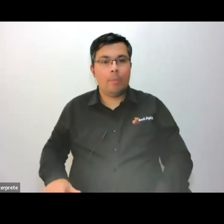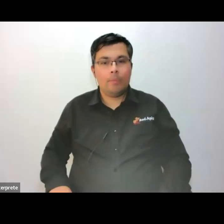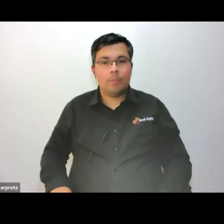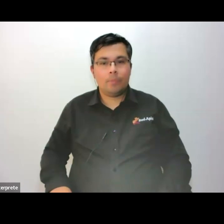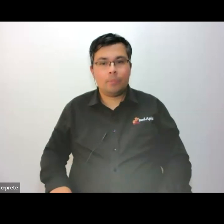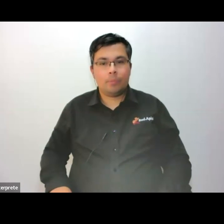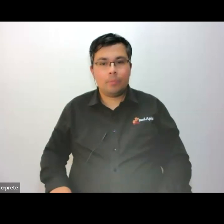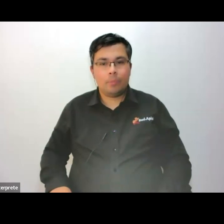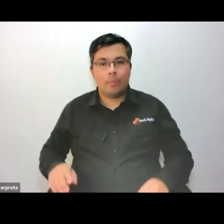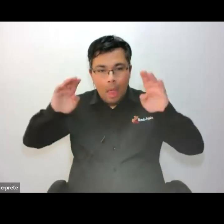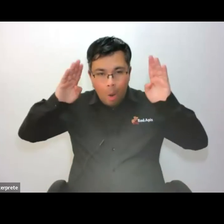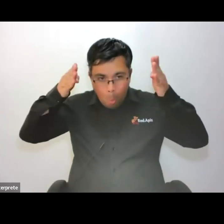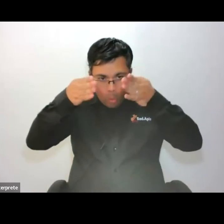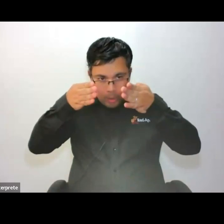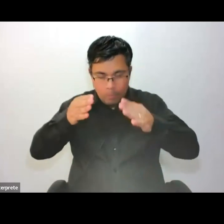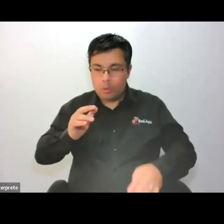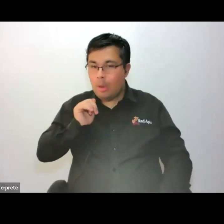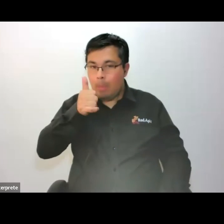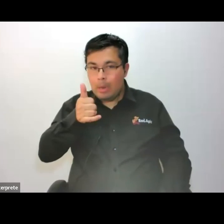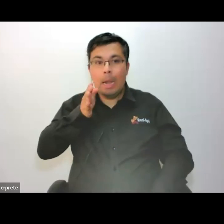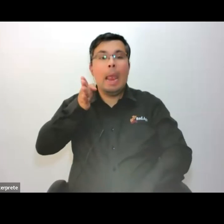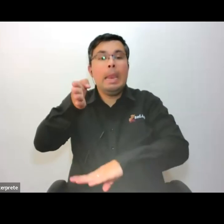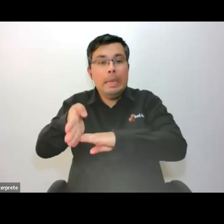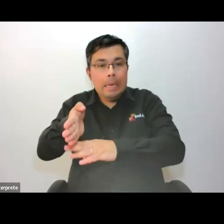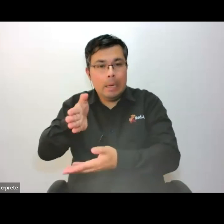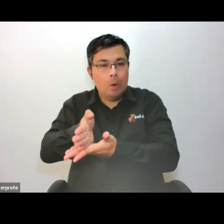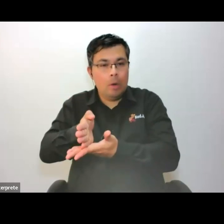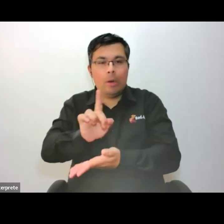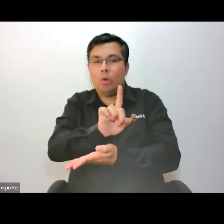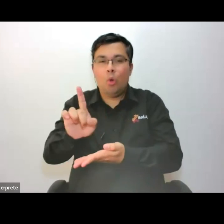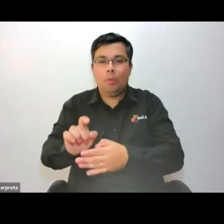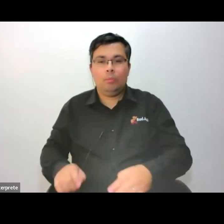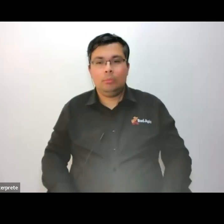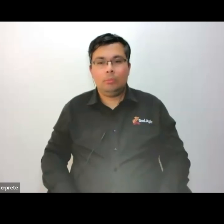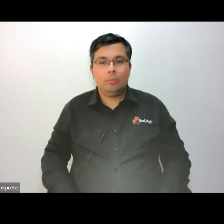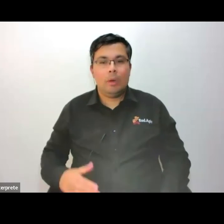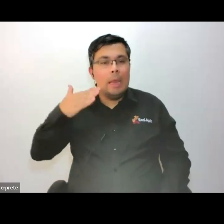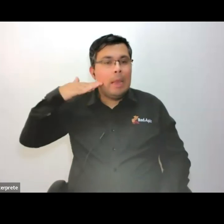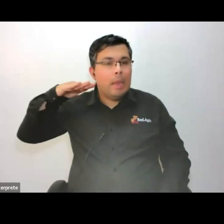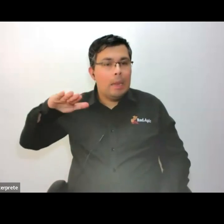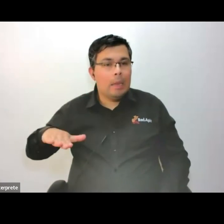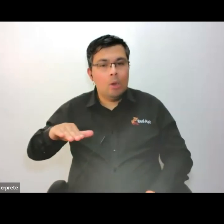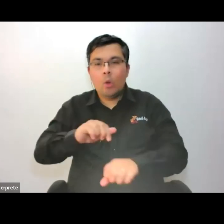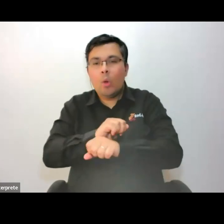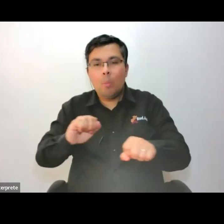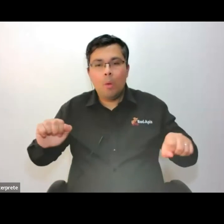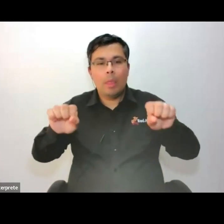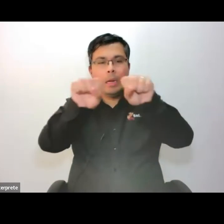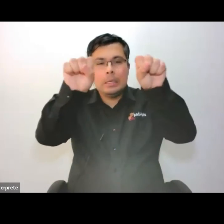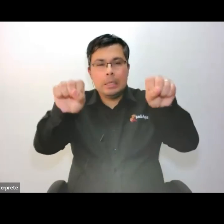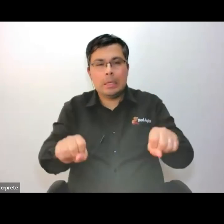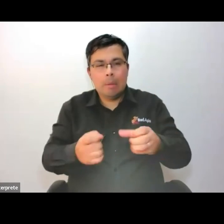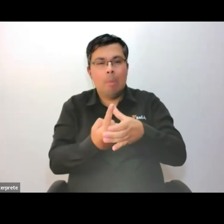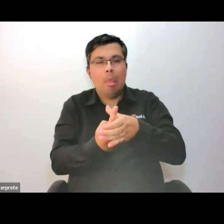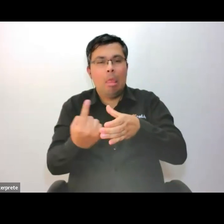el establecimiento educacional, la escuela de lenguaje. No, el niño no puede salir del sistema simplemente por la existencia de un papel,